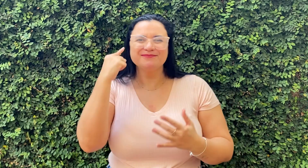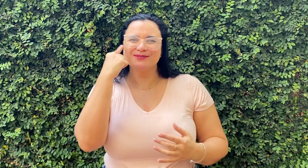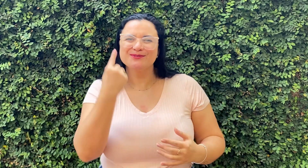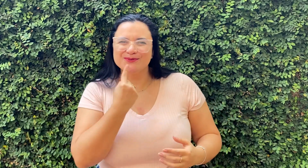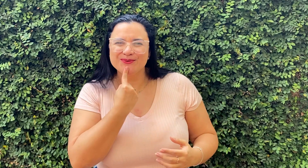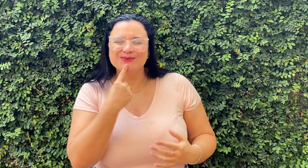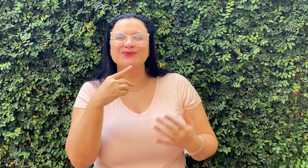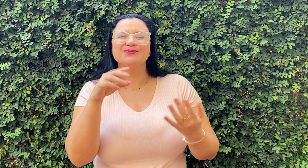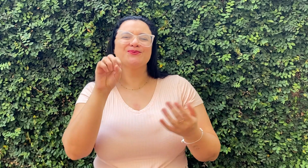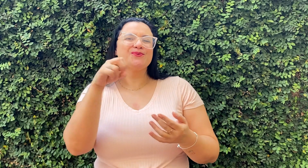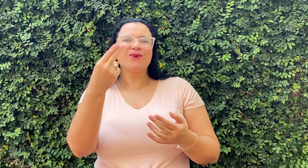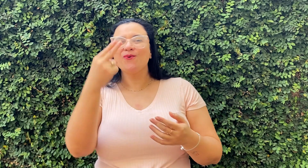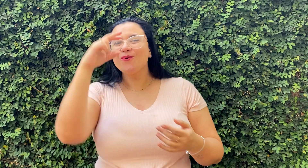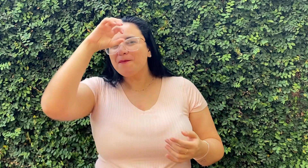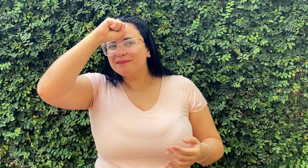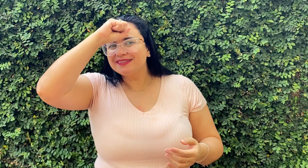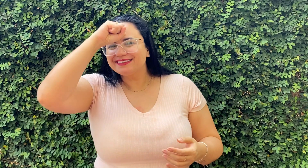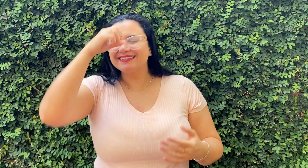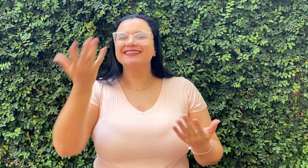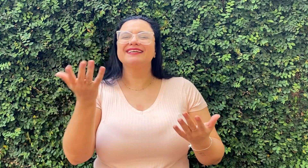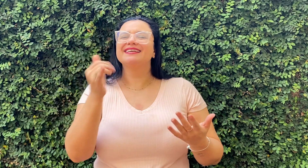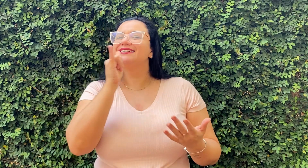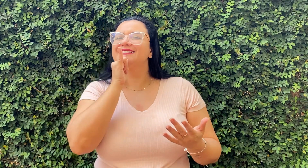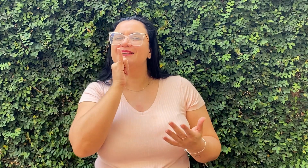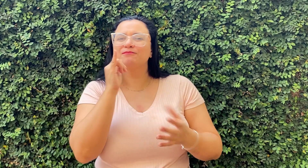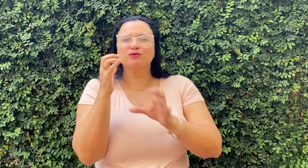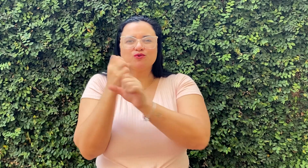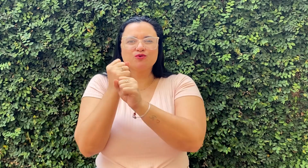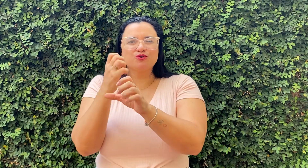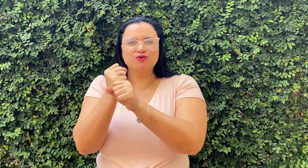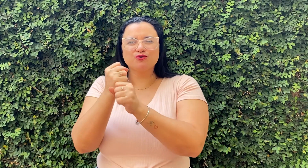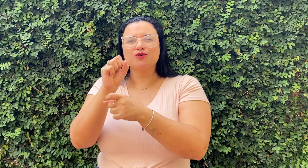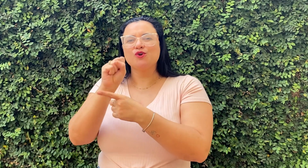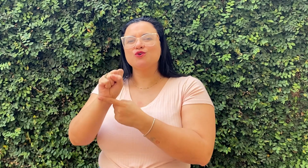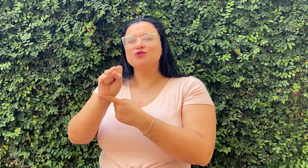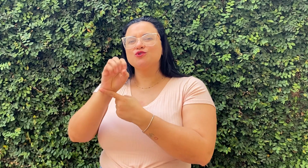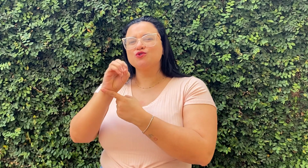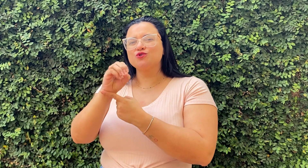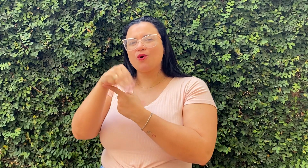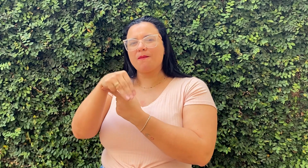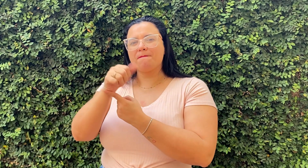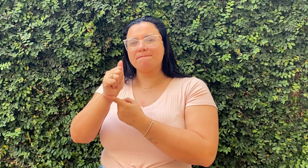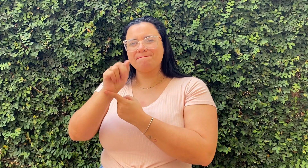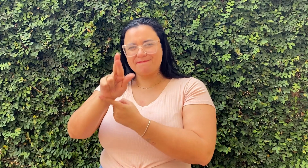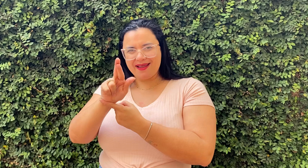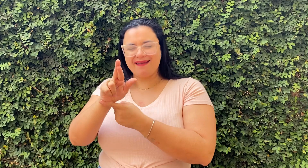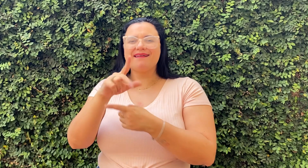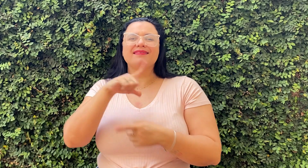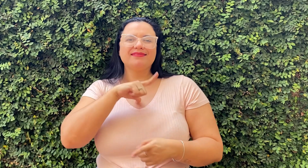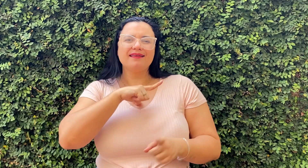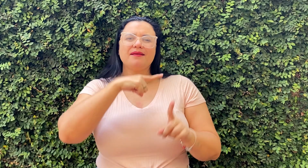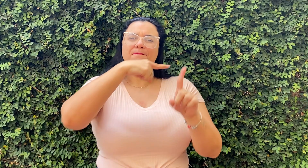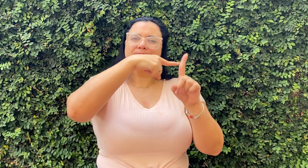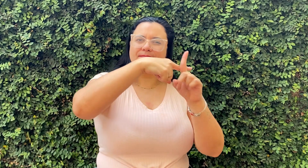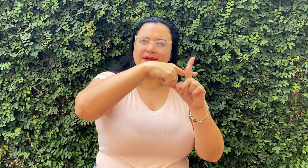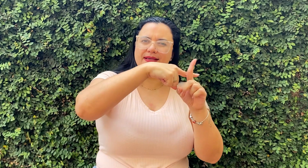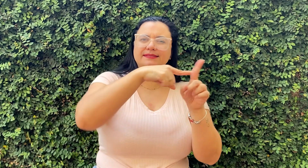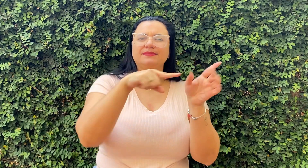de matemática, se você for professor de um aluno surdo, então você quer mostrar para ele o somar, né? A adição.